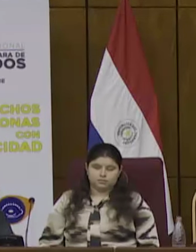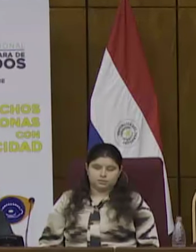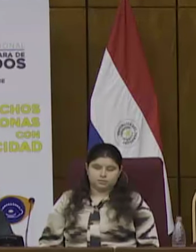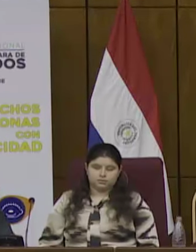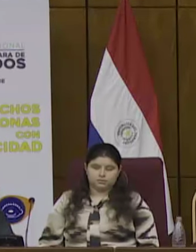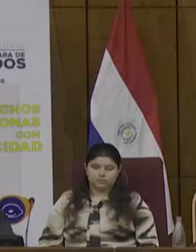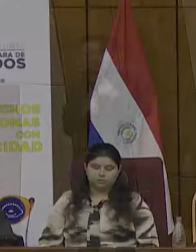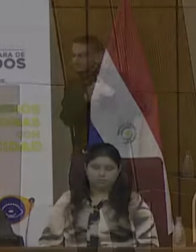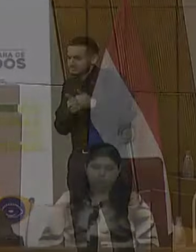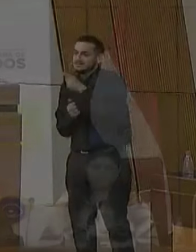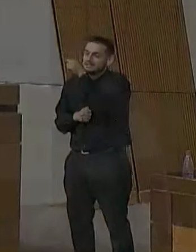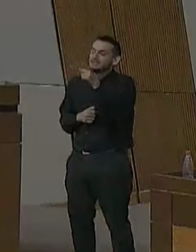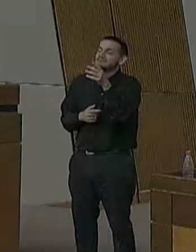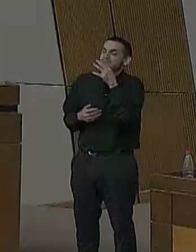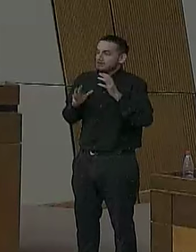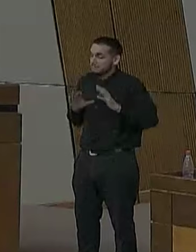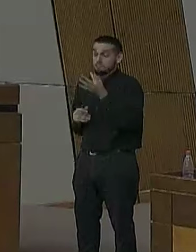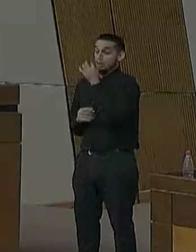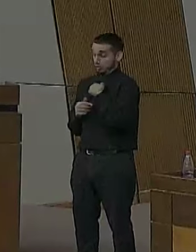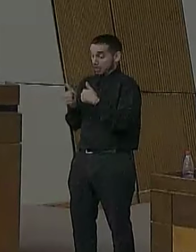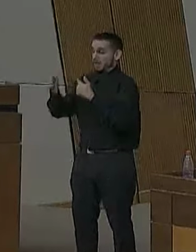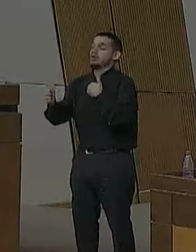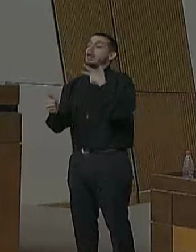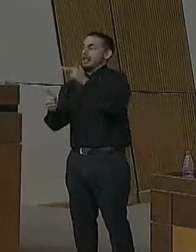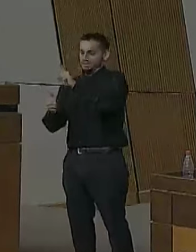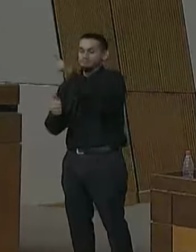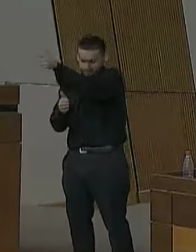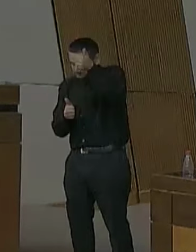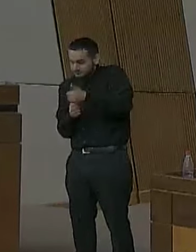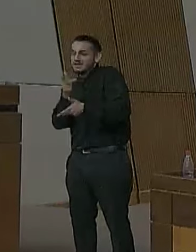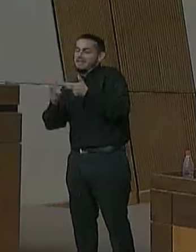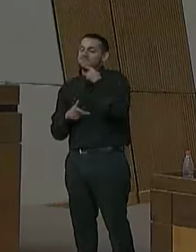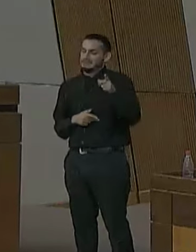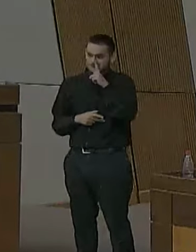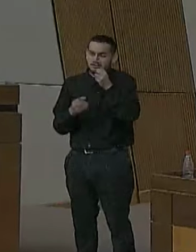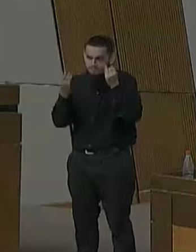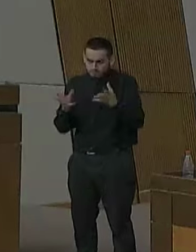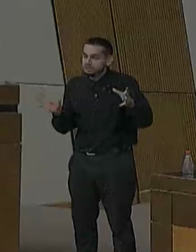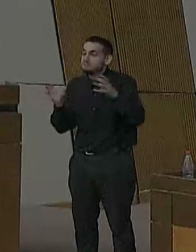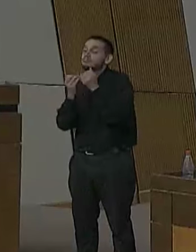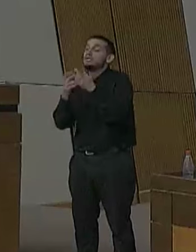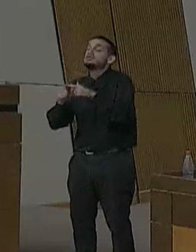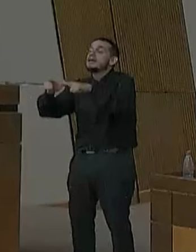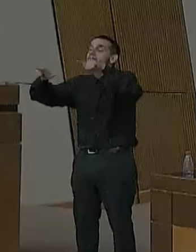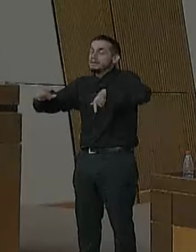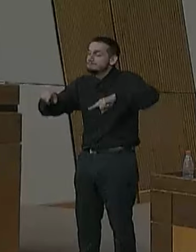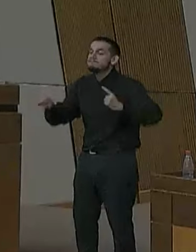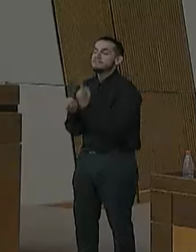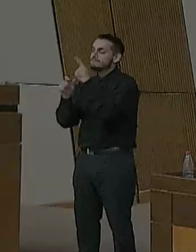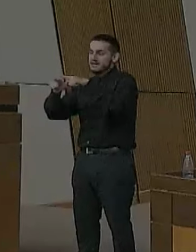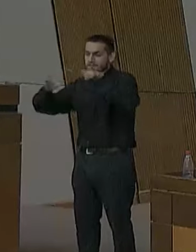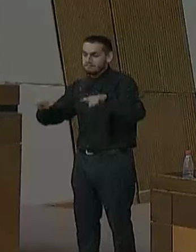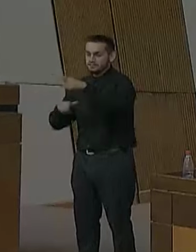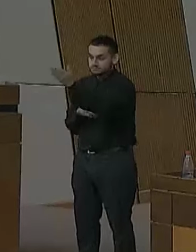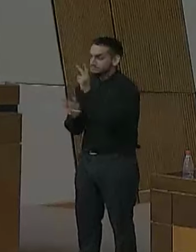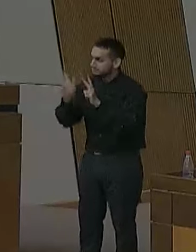creo que desde la Fundación Saraqui siempre instamos a eso, ¿verdad? Que como por eso hicimos como este espacio, como un primer espacio, porque decía